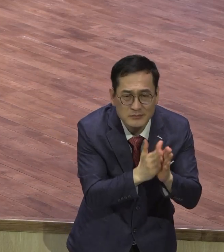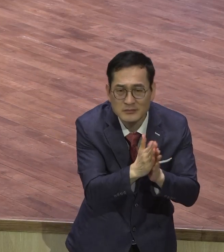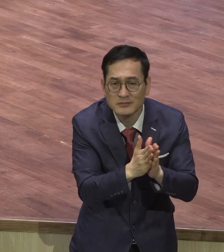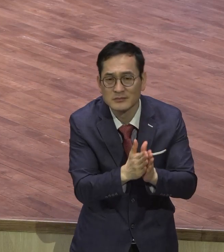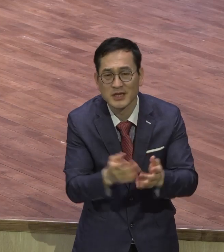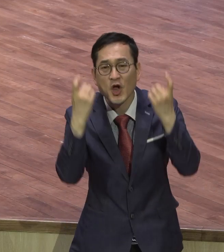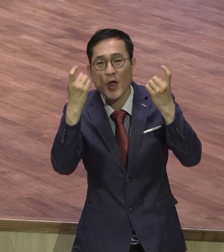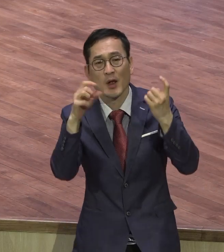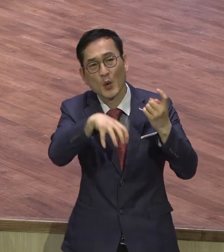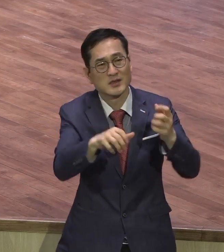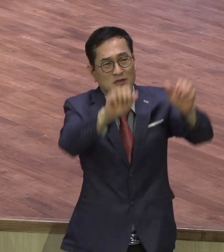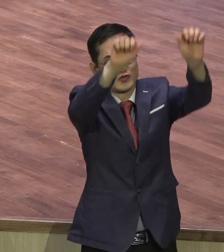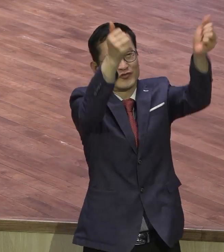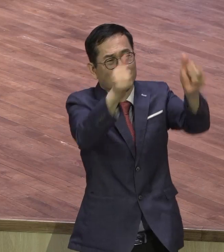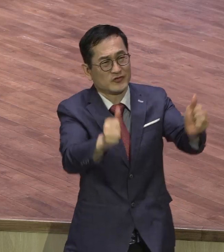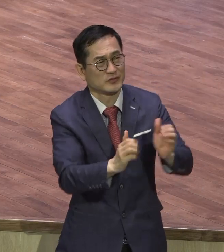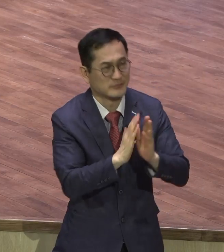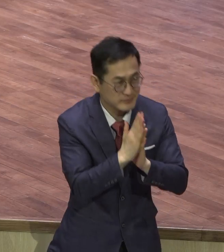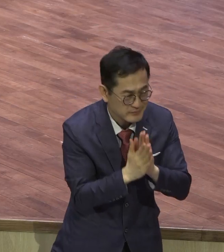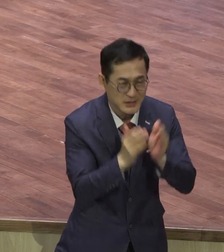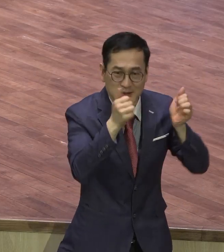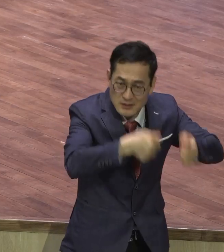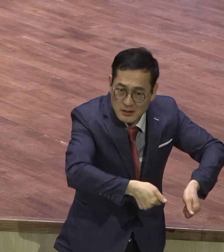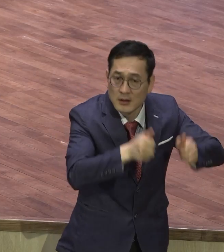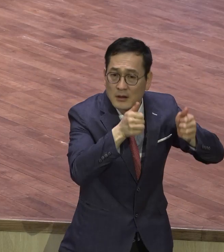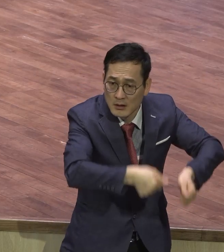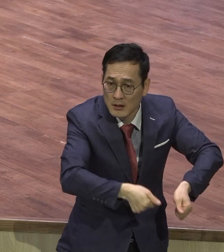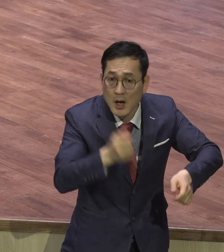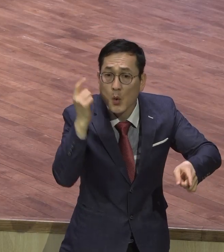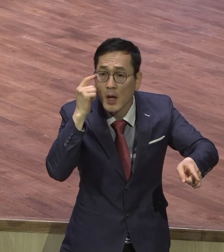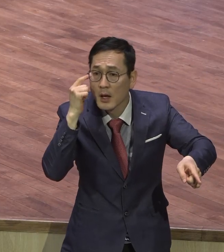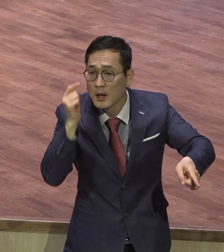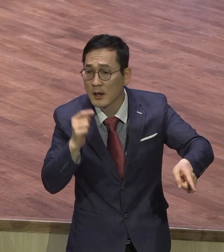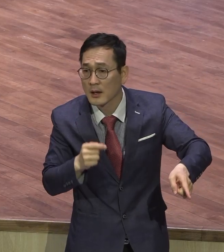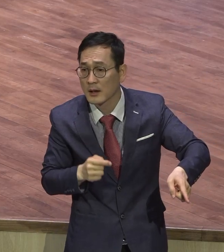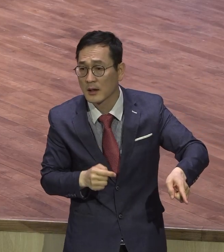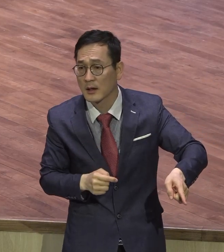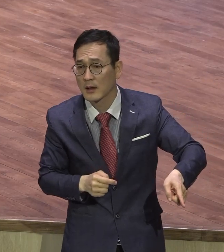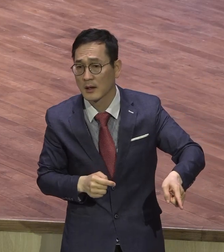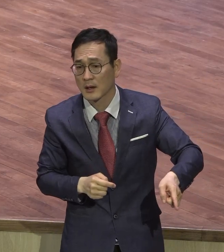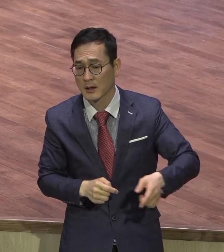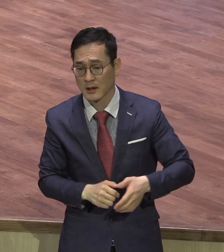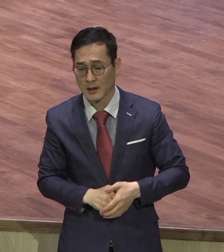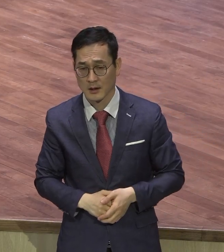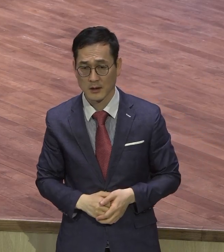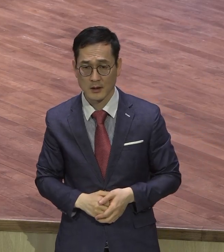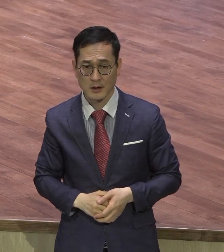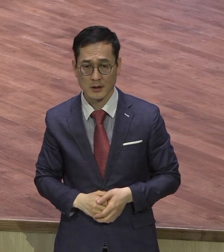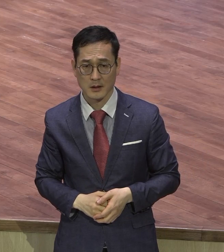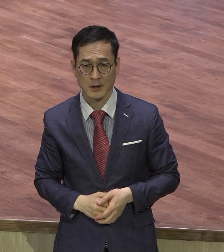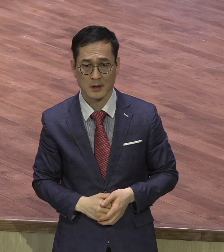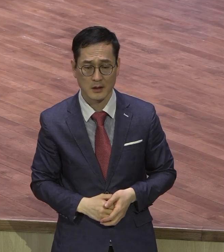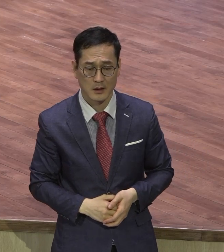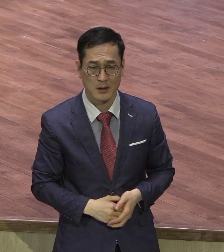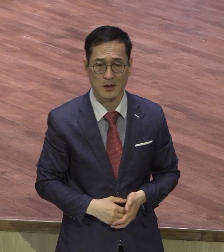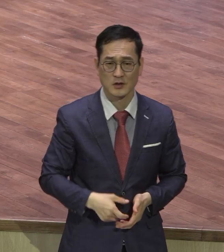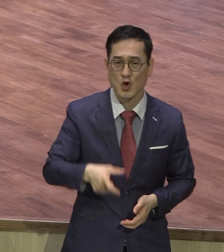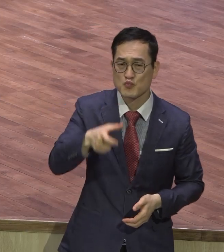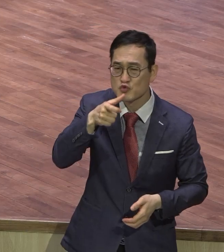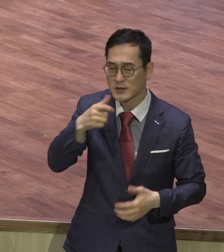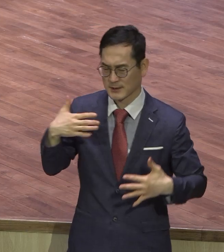관광 가서도 막 이상한 거 한 거 보면 막 절하고 어떤 분은 지각 정성으로 새벽에 나서 찬물에 목욕하고